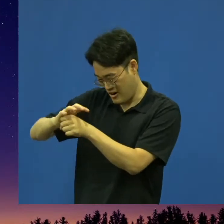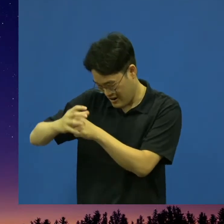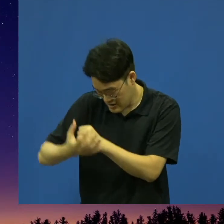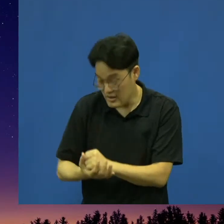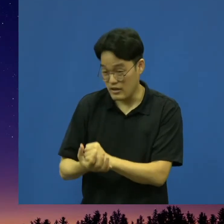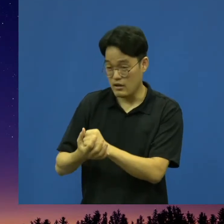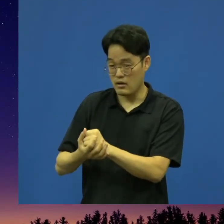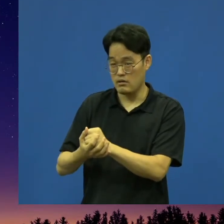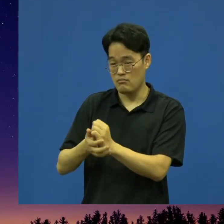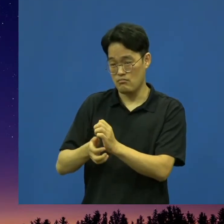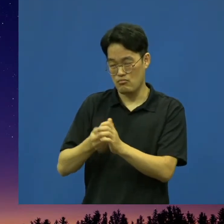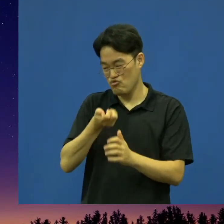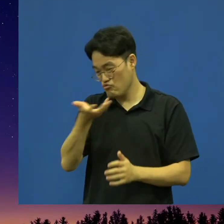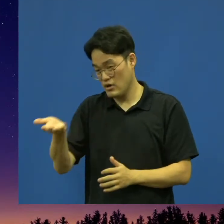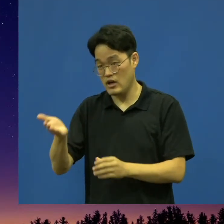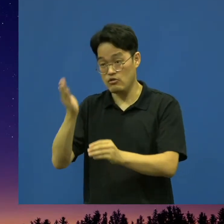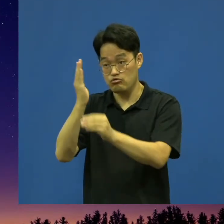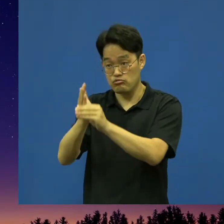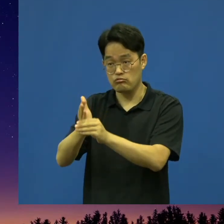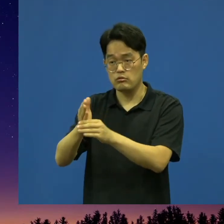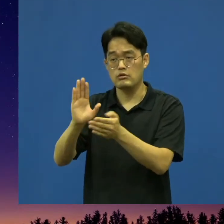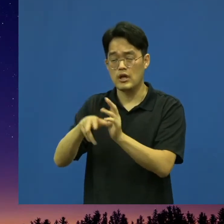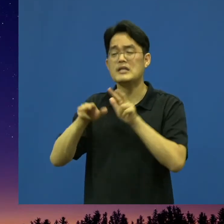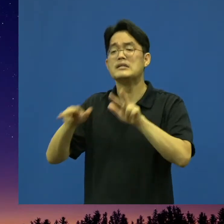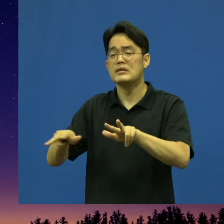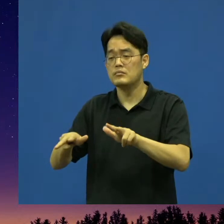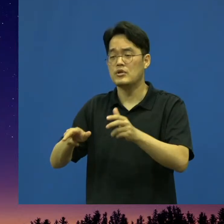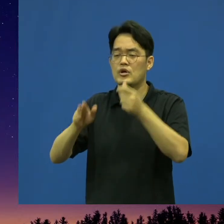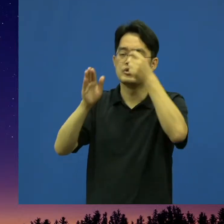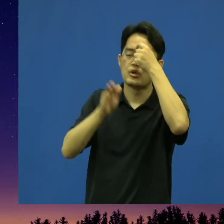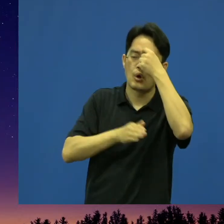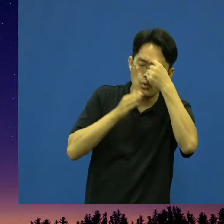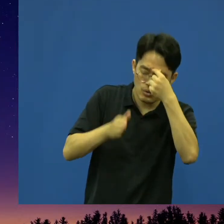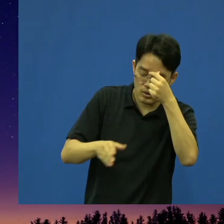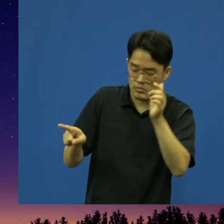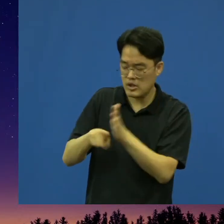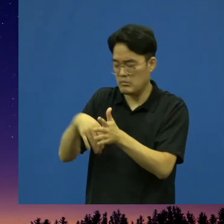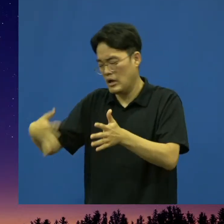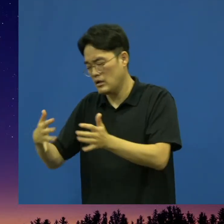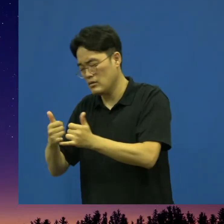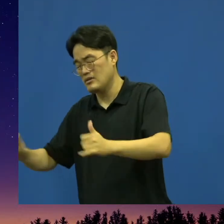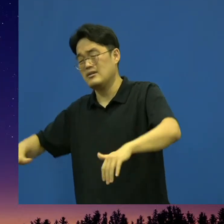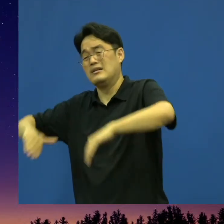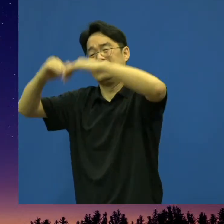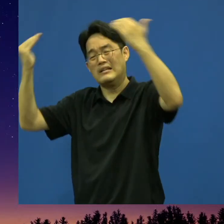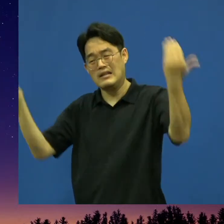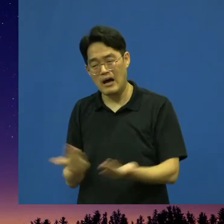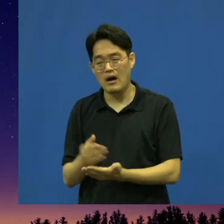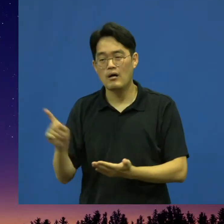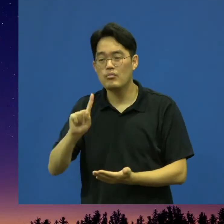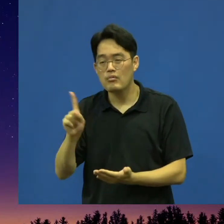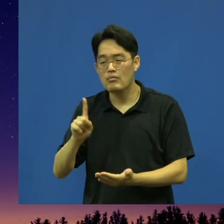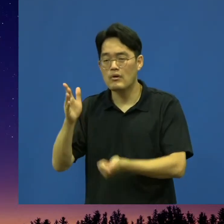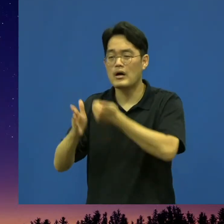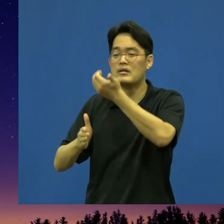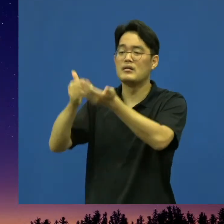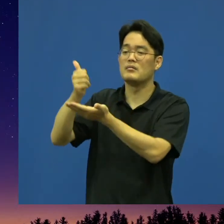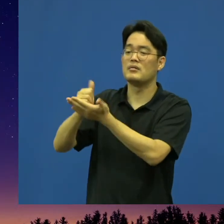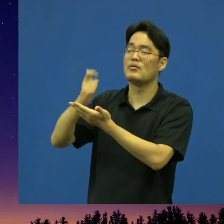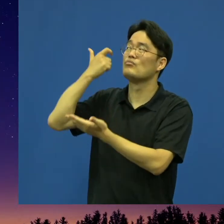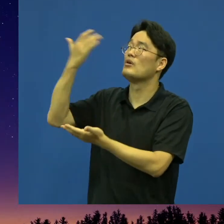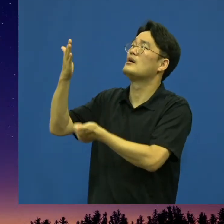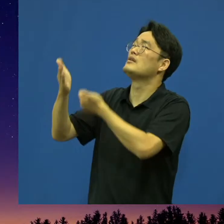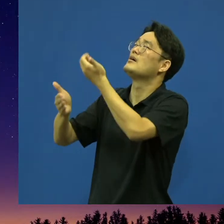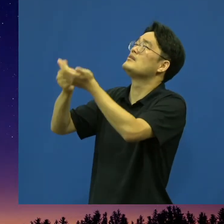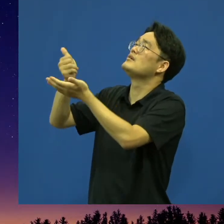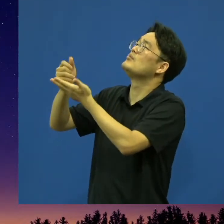걸어가면서 성도들이든 믿지 않는 자들이든 하나님 앞에 사람들이 정말 묻고 싶은 것은,